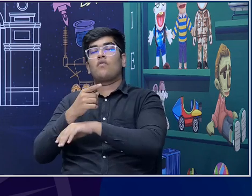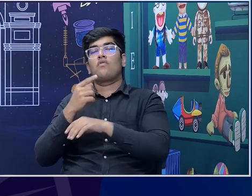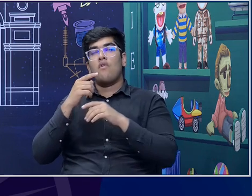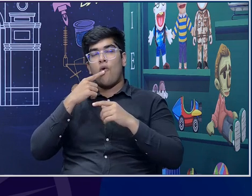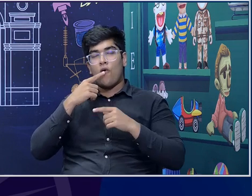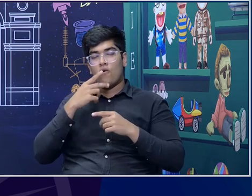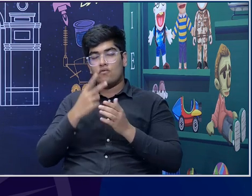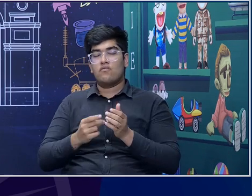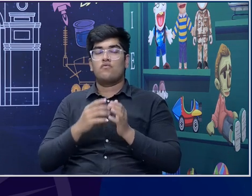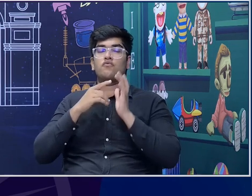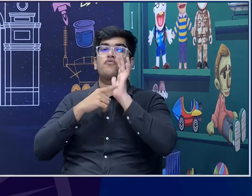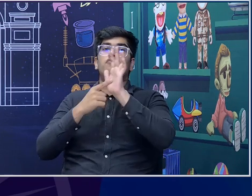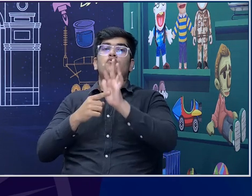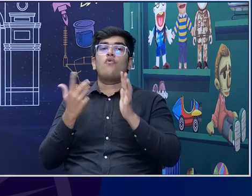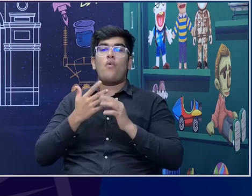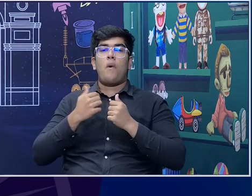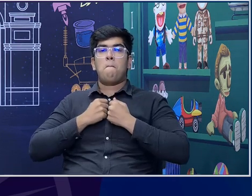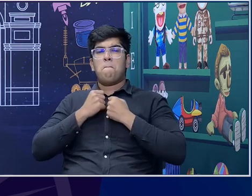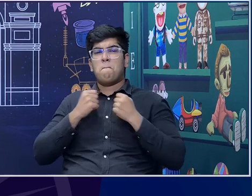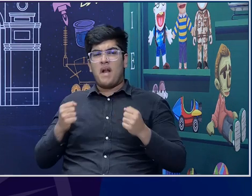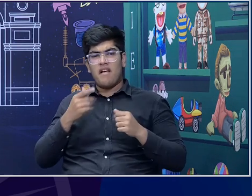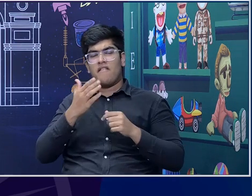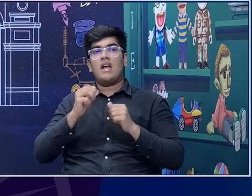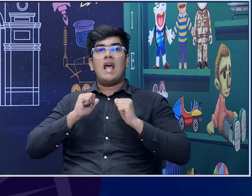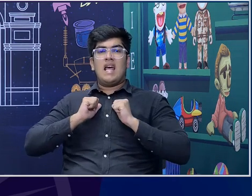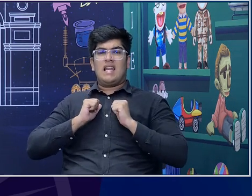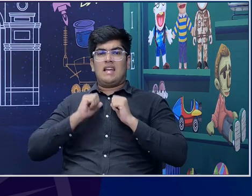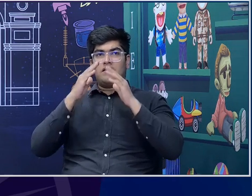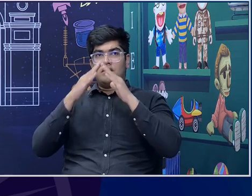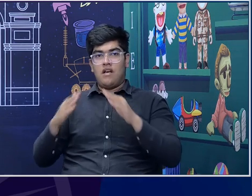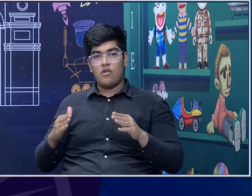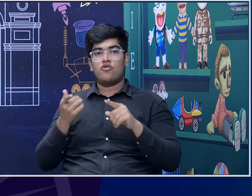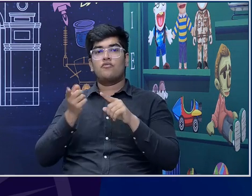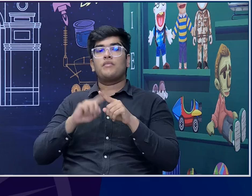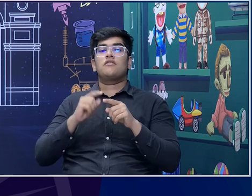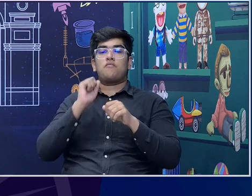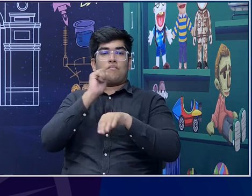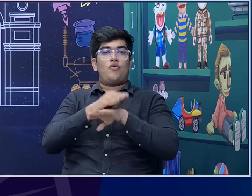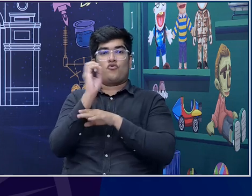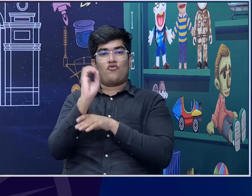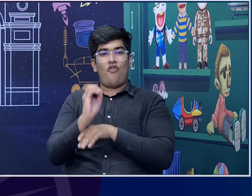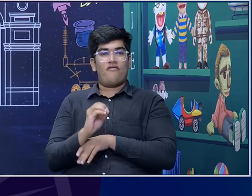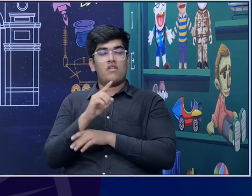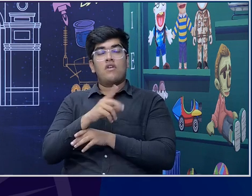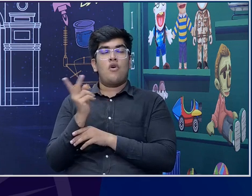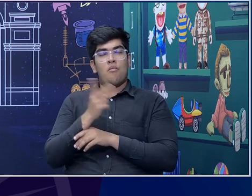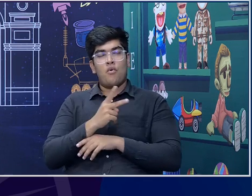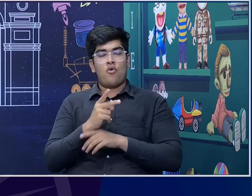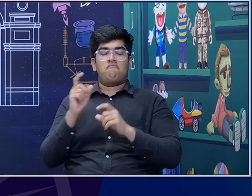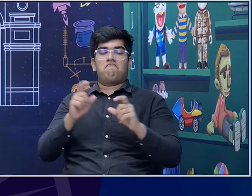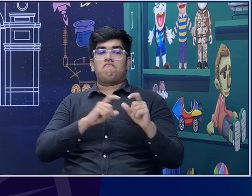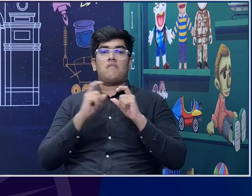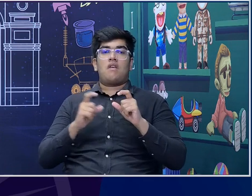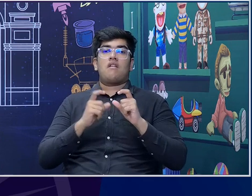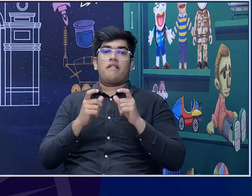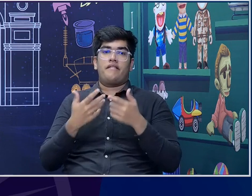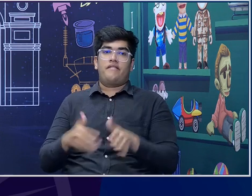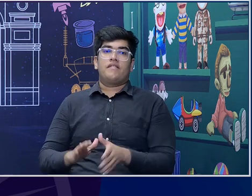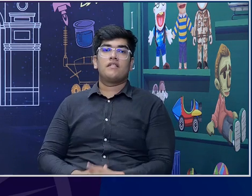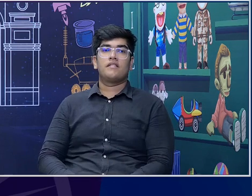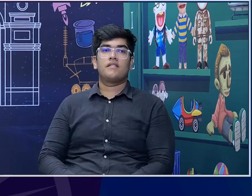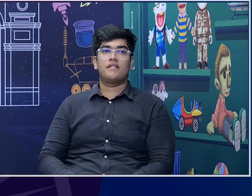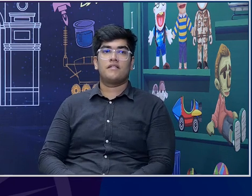बहुत भादुरी से रेस्ट हाउस और जो आपका पोस्ट आफिस था उस सब की देख बाल करी तो